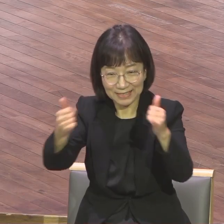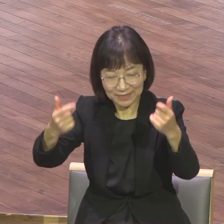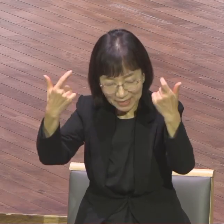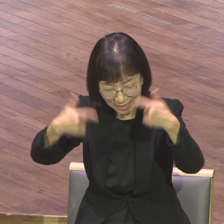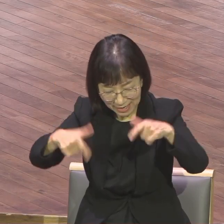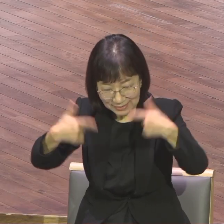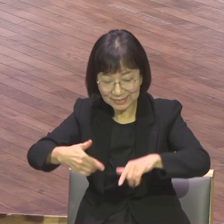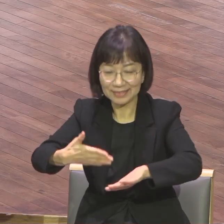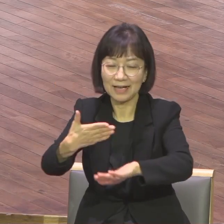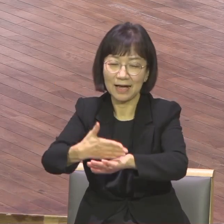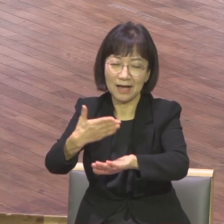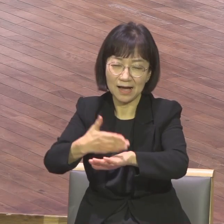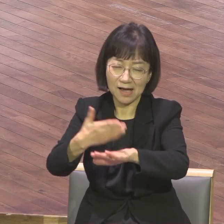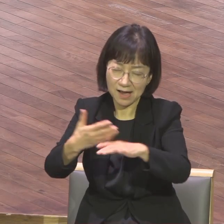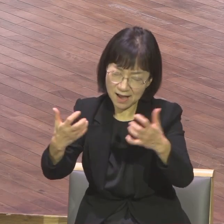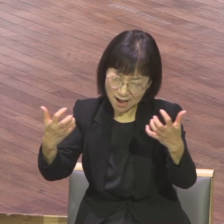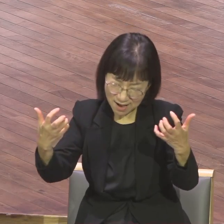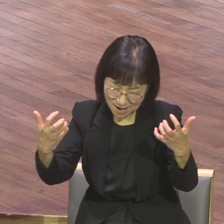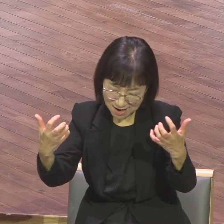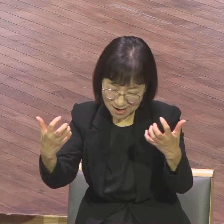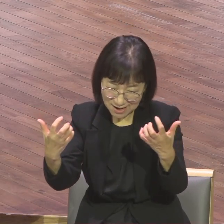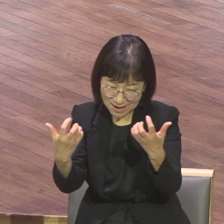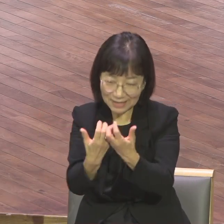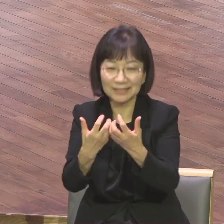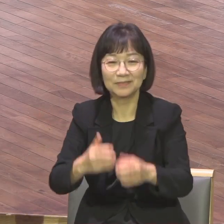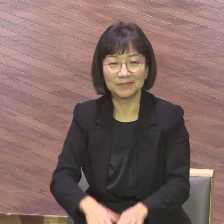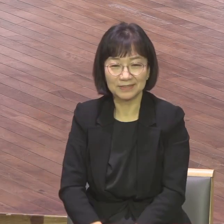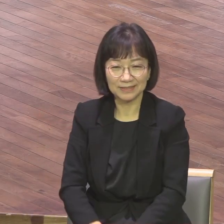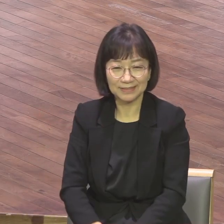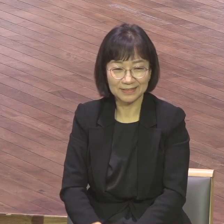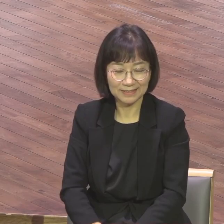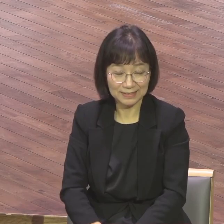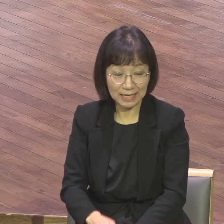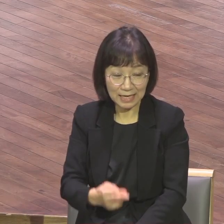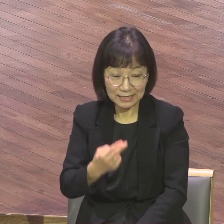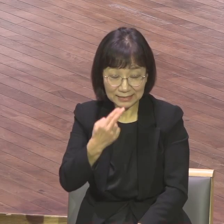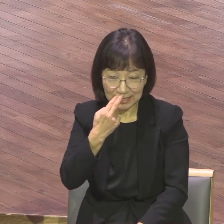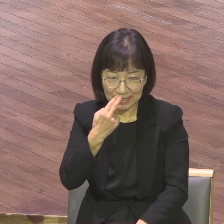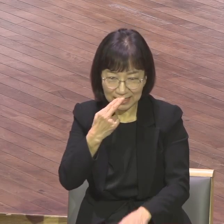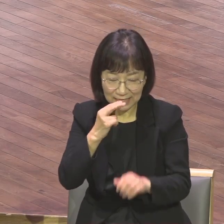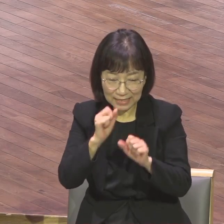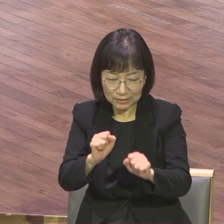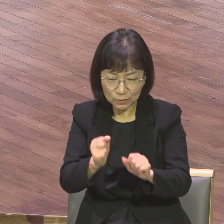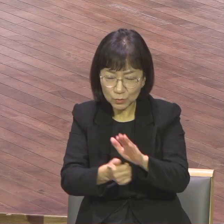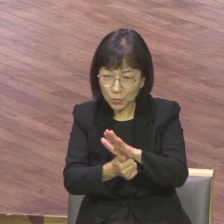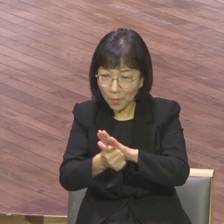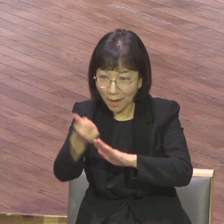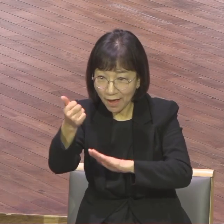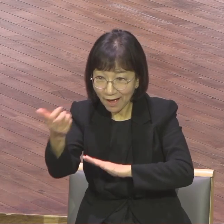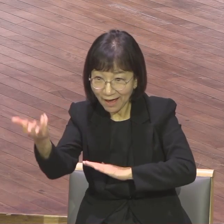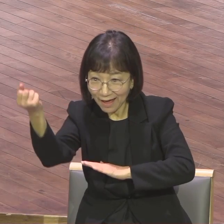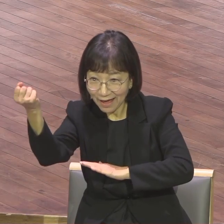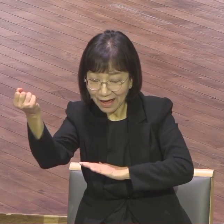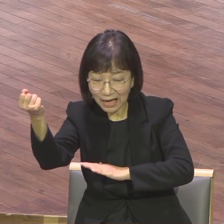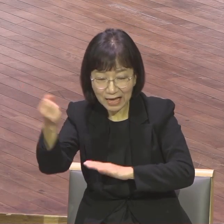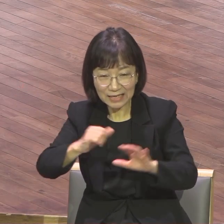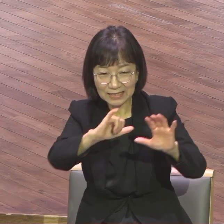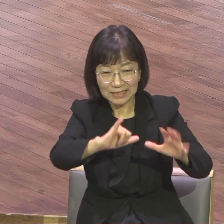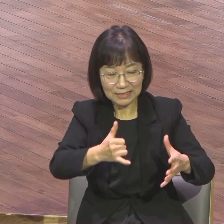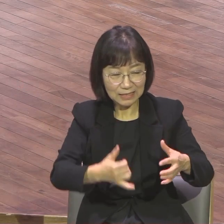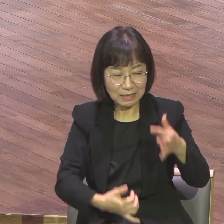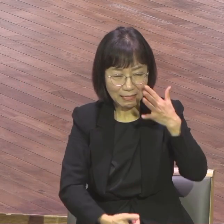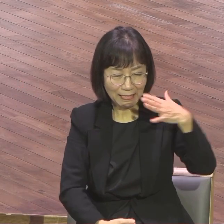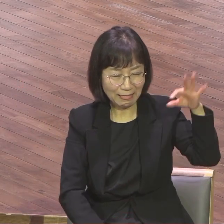감사가 넘치는 줄 믿습니다. 이런 산 소망을 가진 자는 세상의 서론적인 것, 눈에 보이는